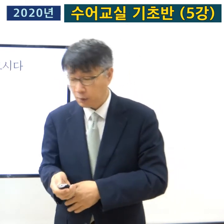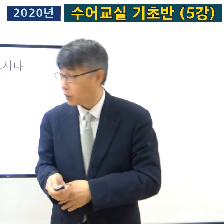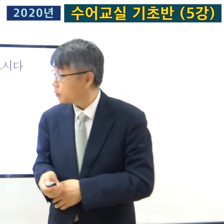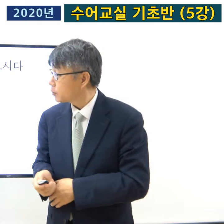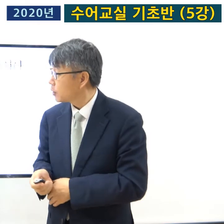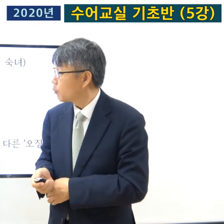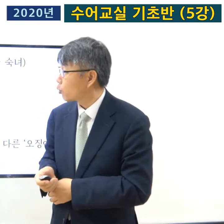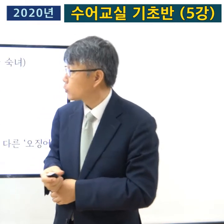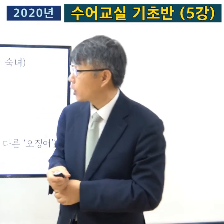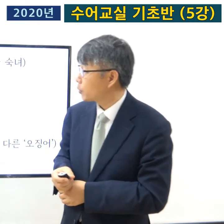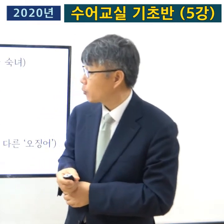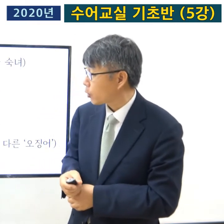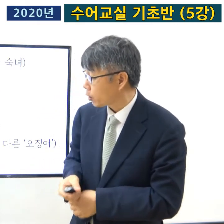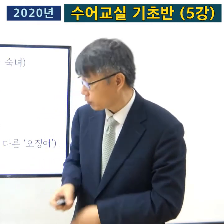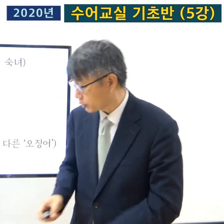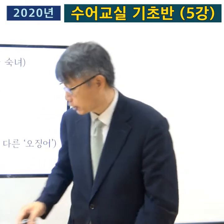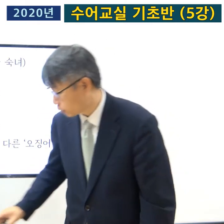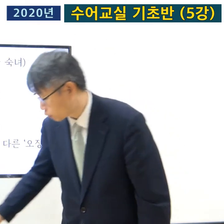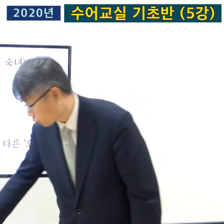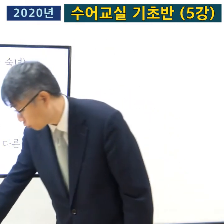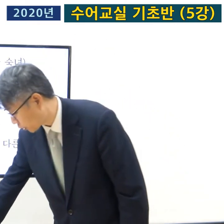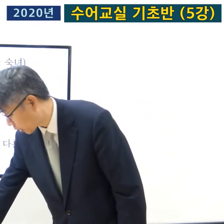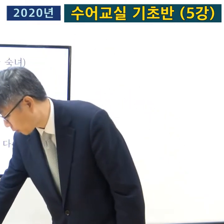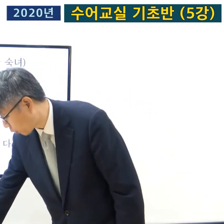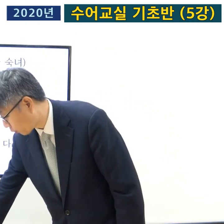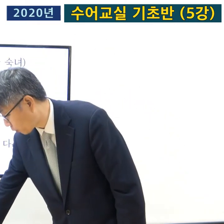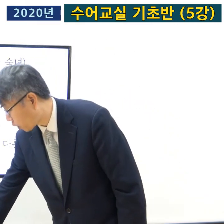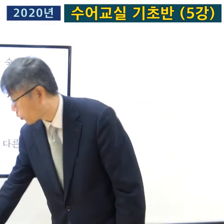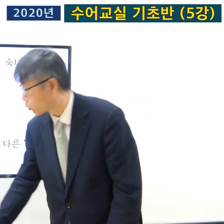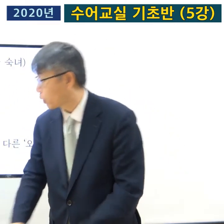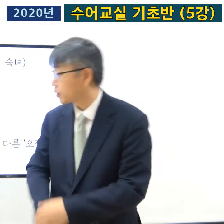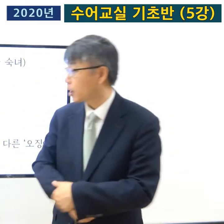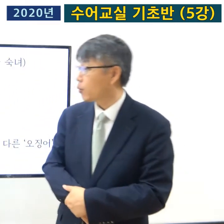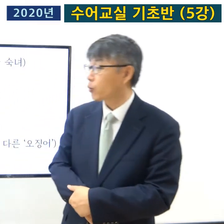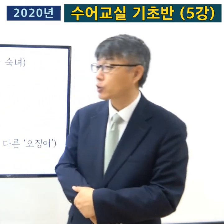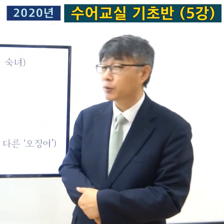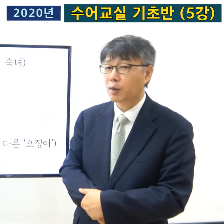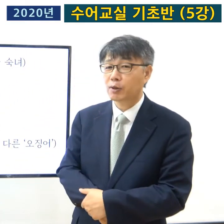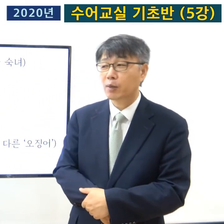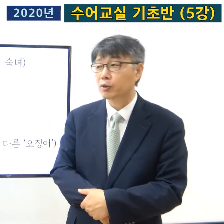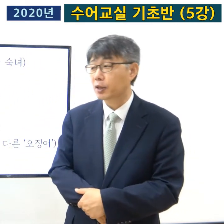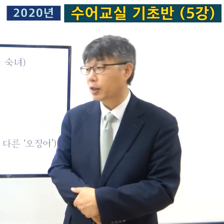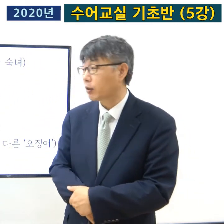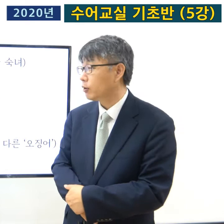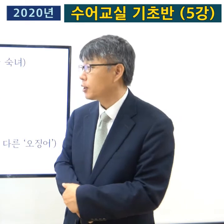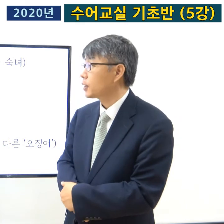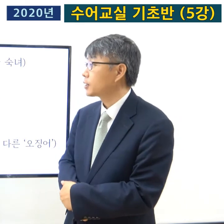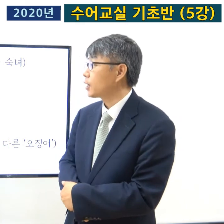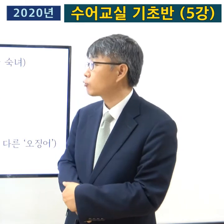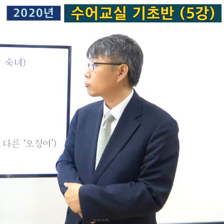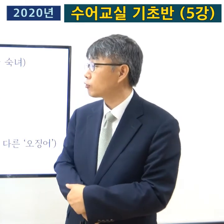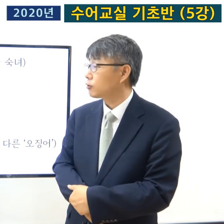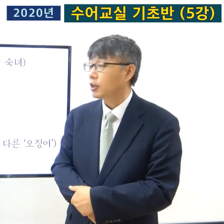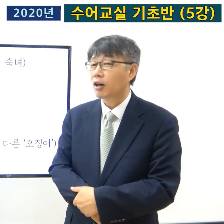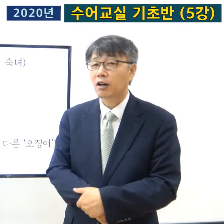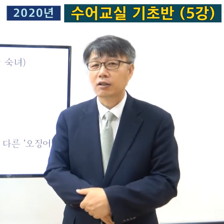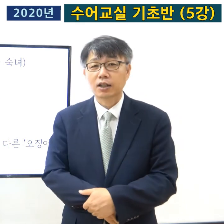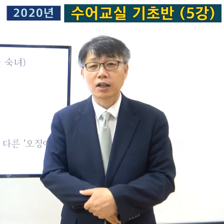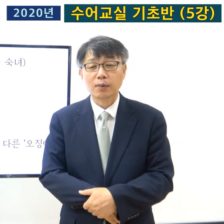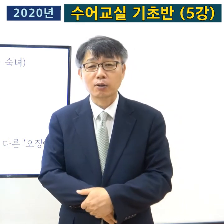그러면 복습을 한번 해볼까요? 지난주 저희가 배워본 수어들을 한번 복습을 한번 해볼 텐데요. 지난주 저희가